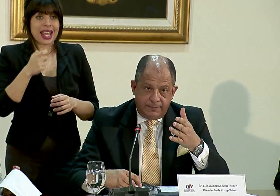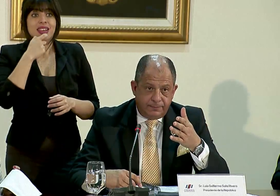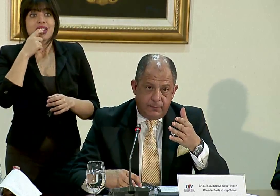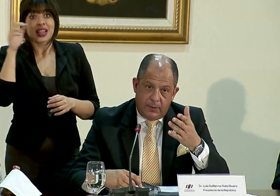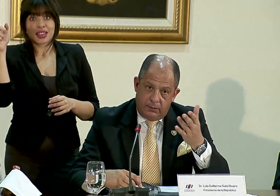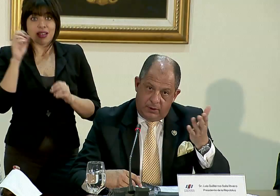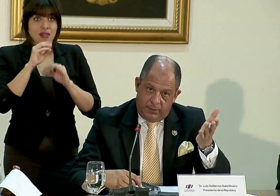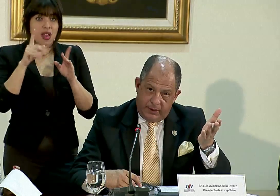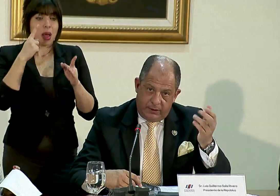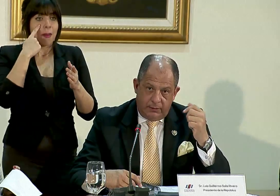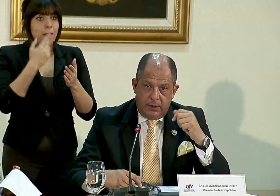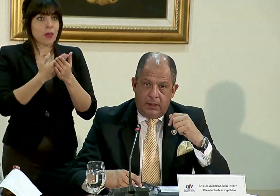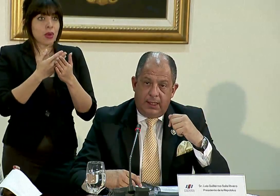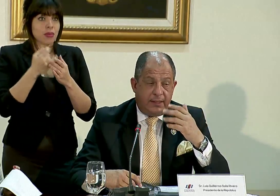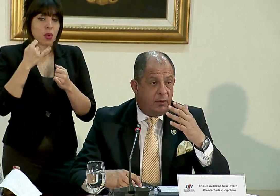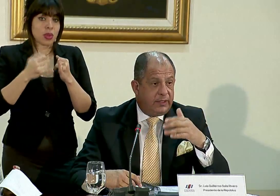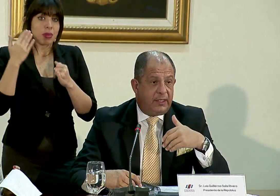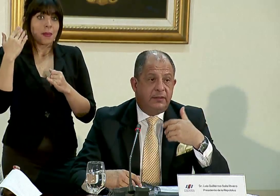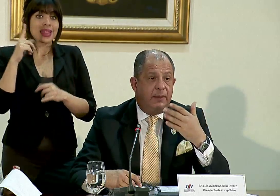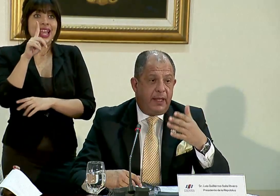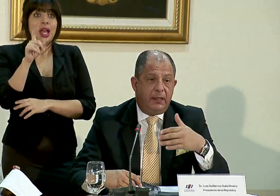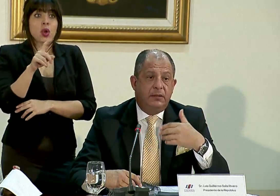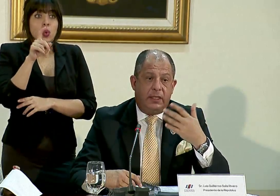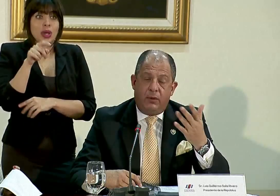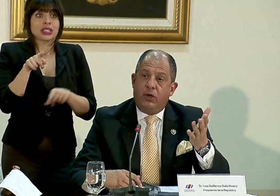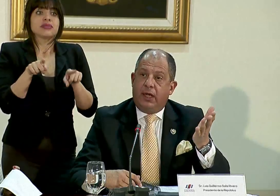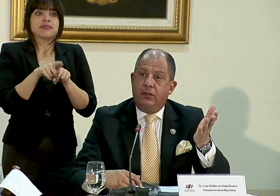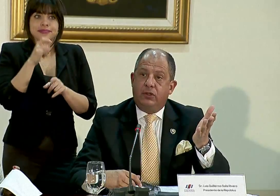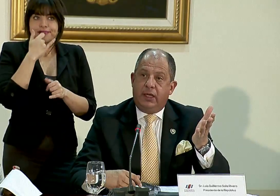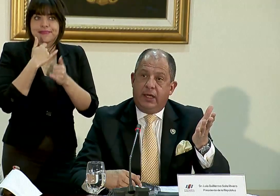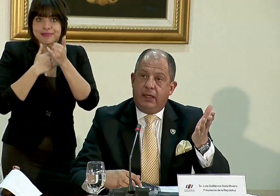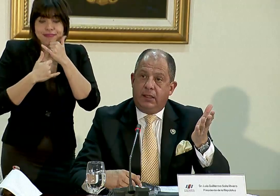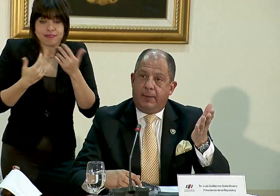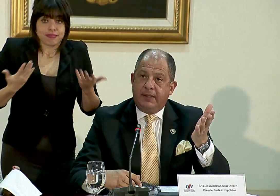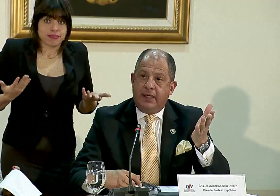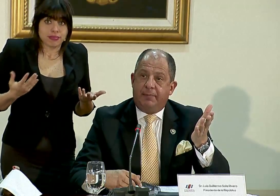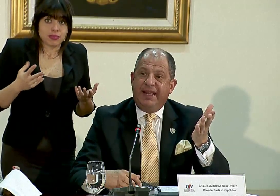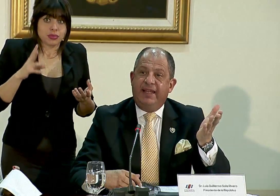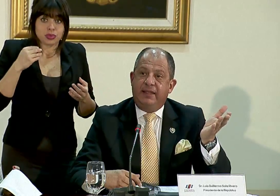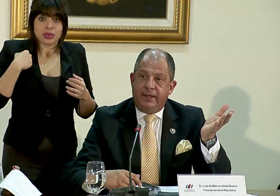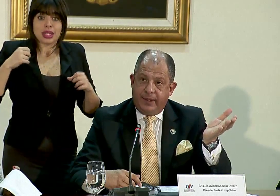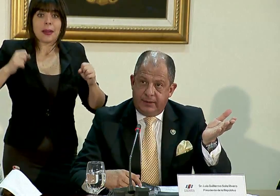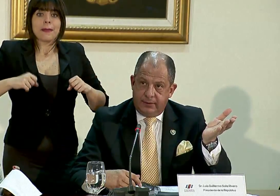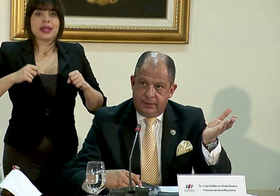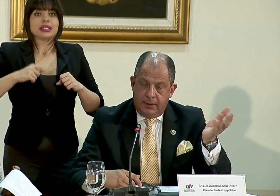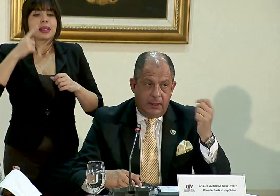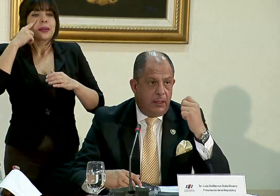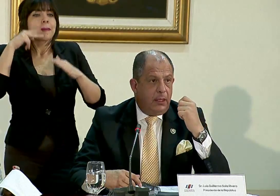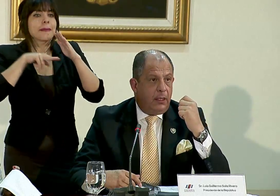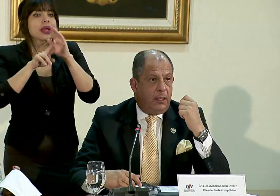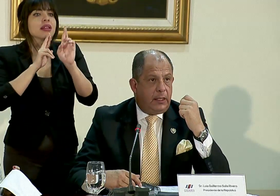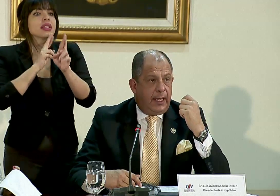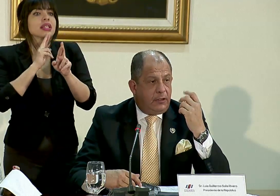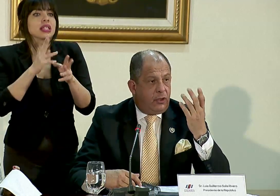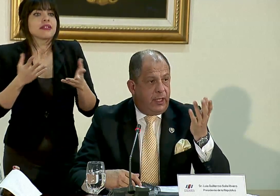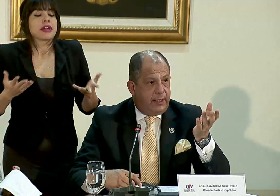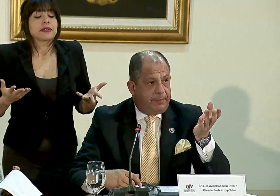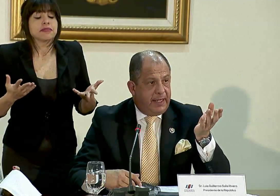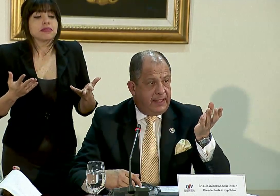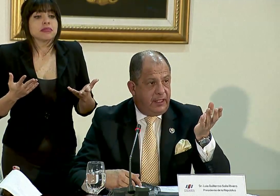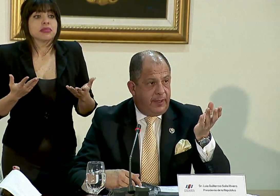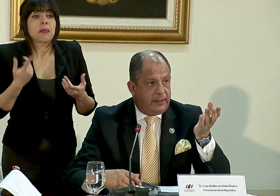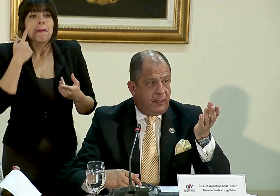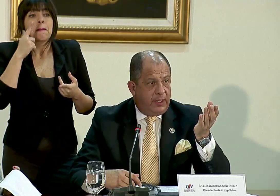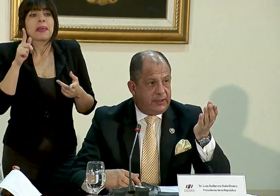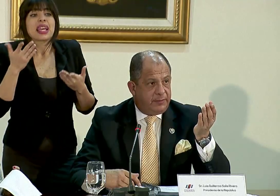Inglaterra últimamente las encuestas también se equivocan no tienen capacidad predictiva ¿qué es lo que